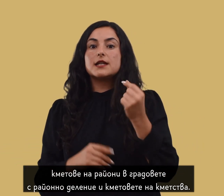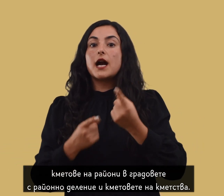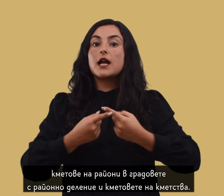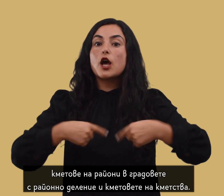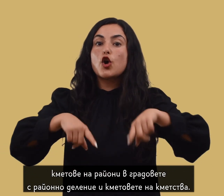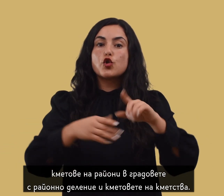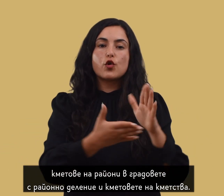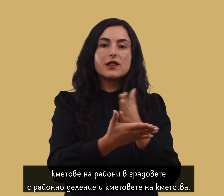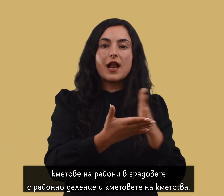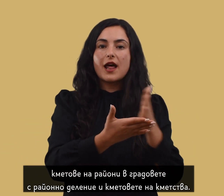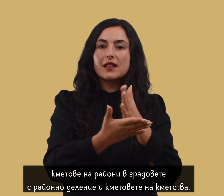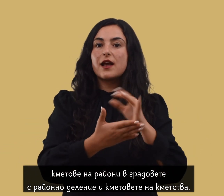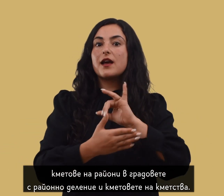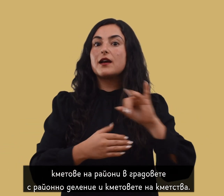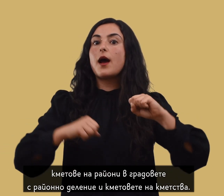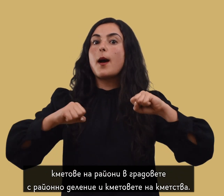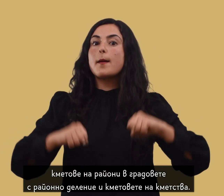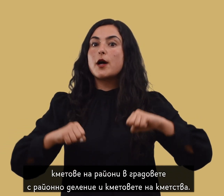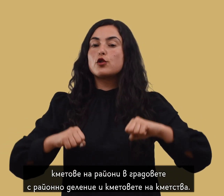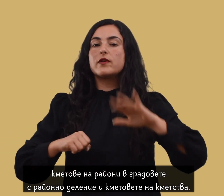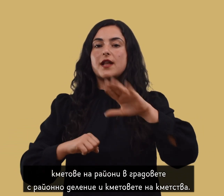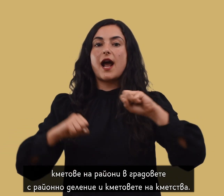и кметовете на кметства.